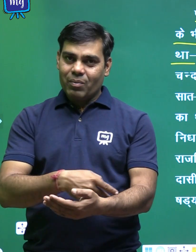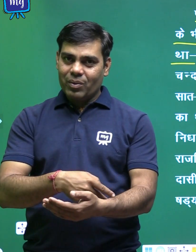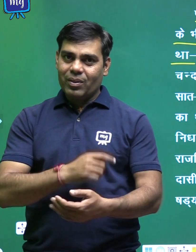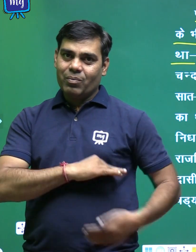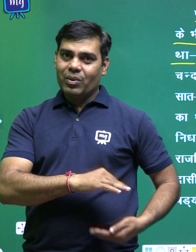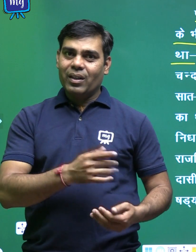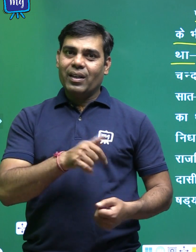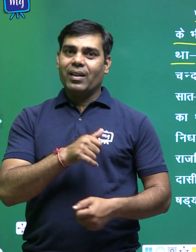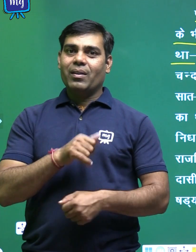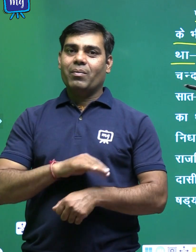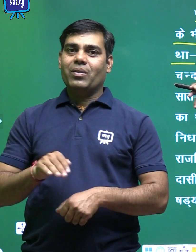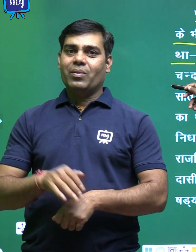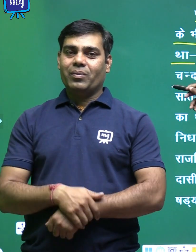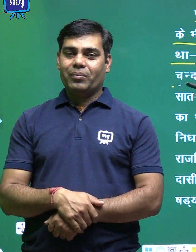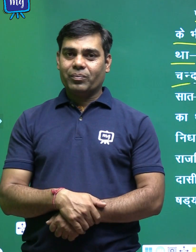बच्चों,